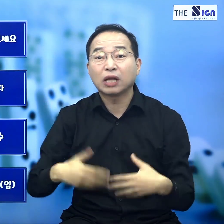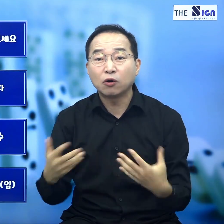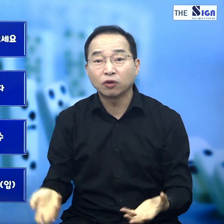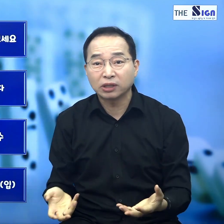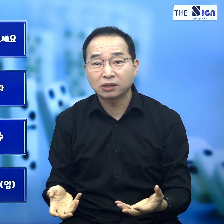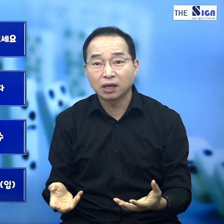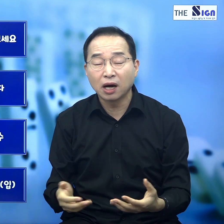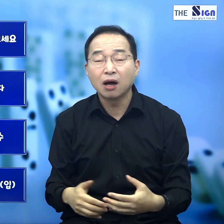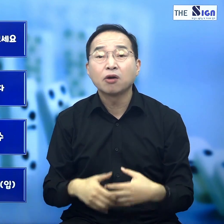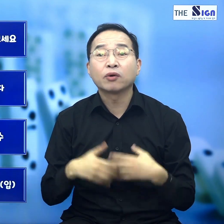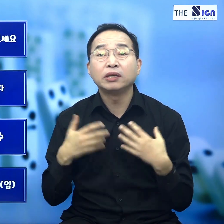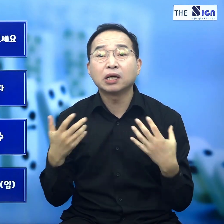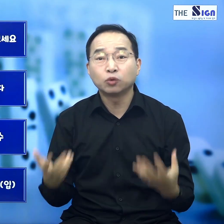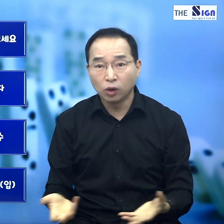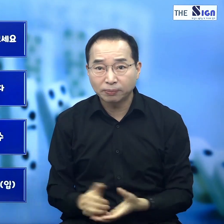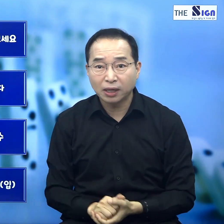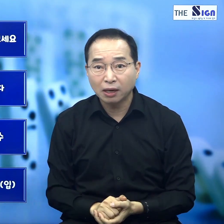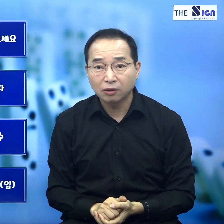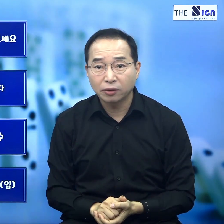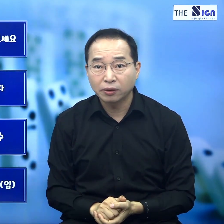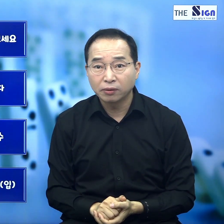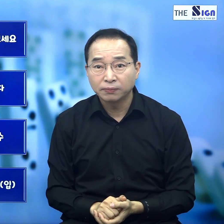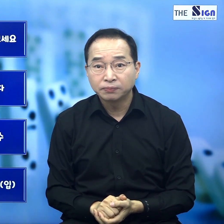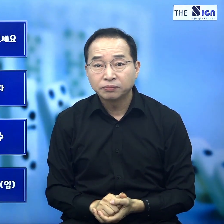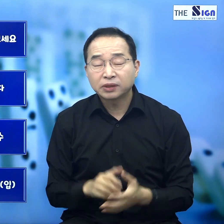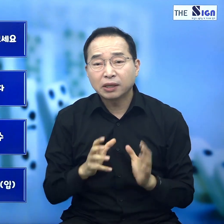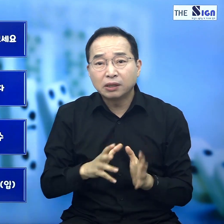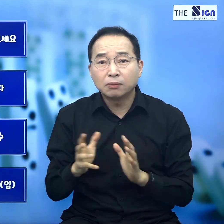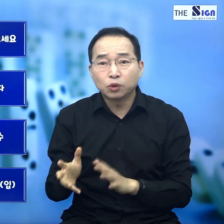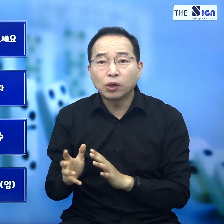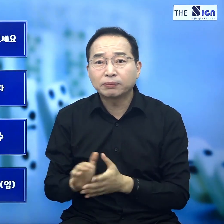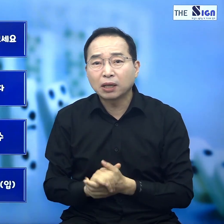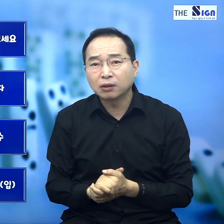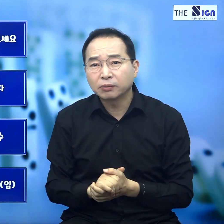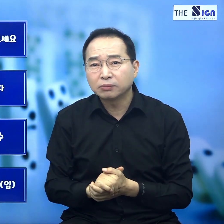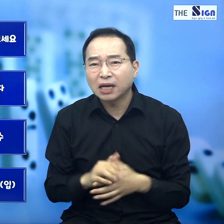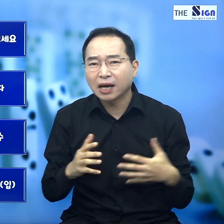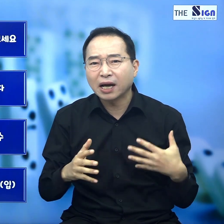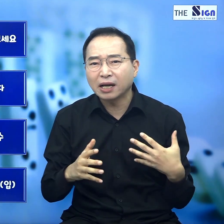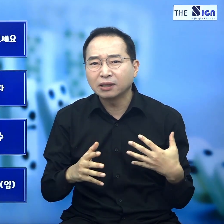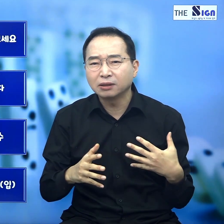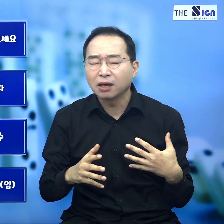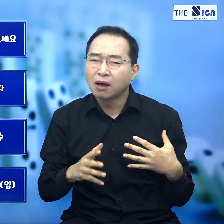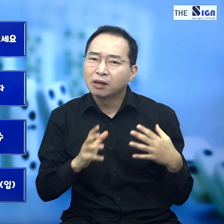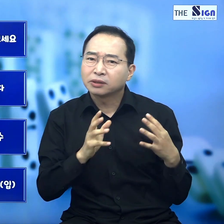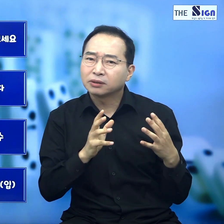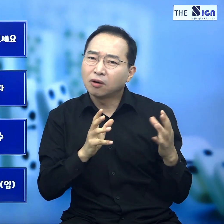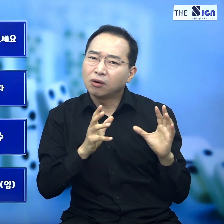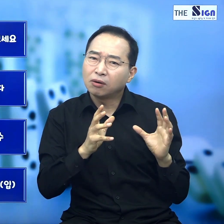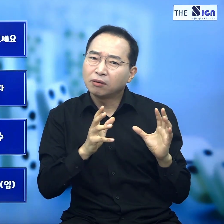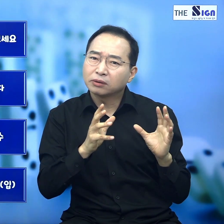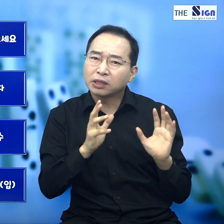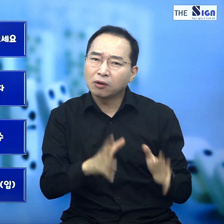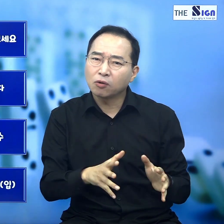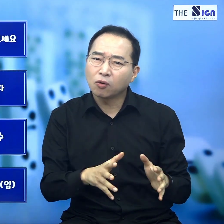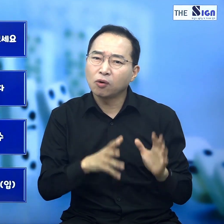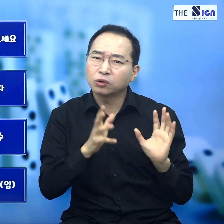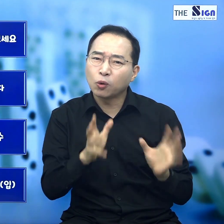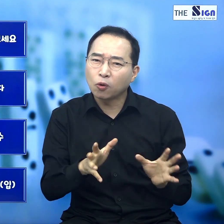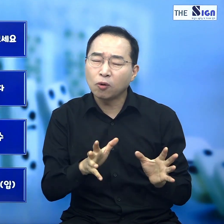튀어나오는 것 자체가 굉장히 놀랍다라는 거예요. 자, 이런 놀랍다는 거 뭐냐면 약간은 새롭고 좋고 막